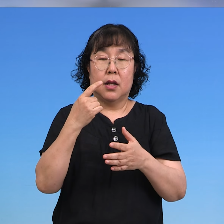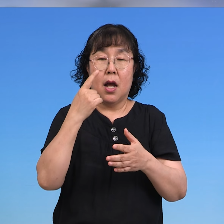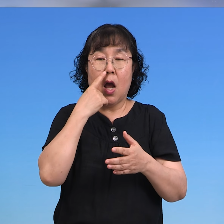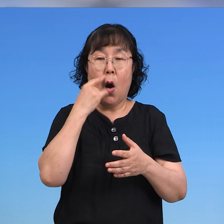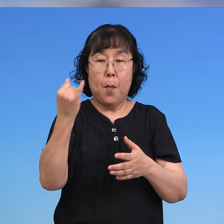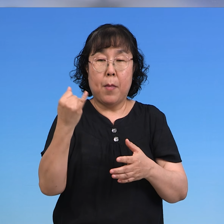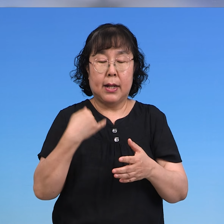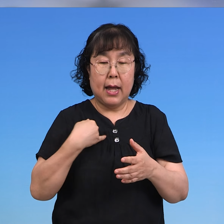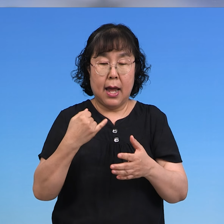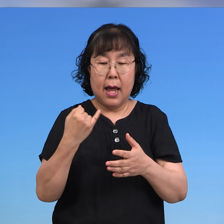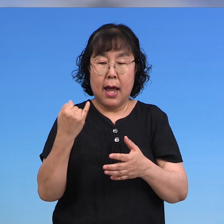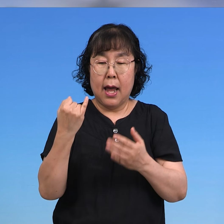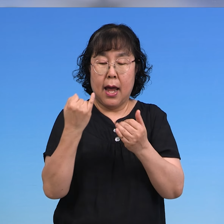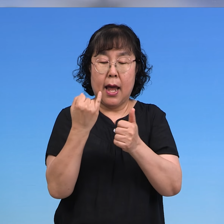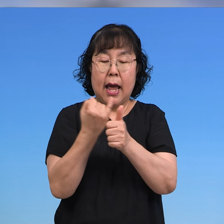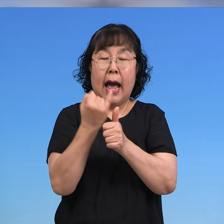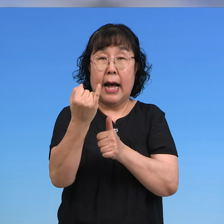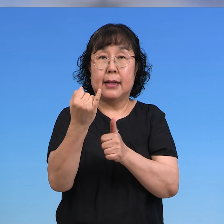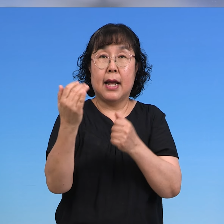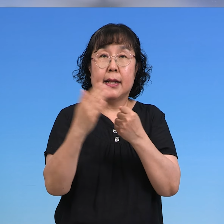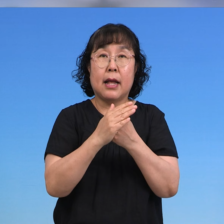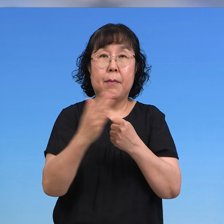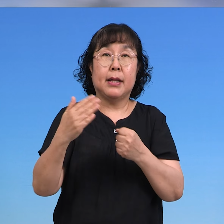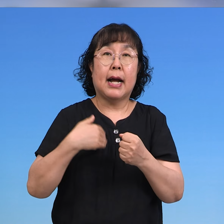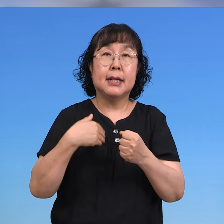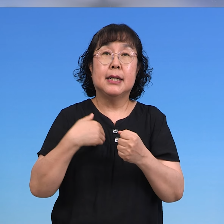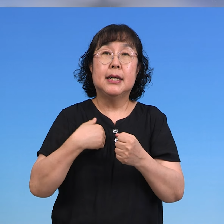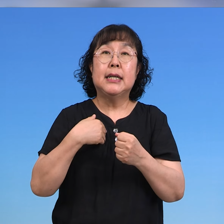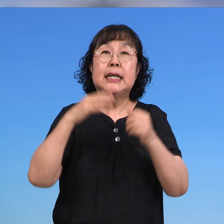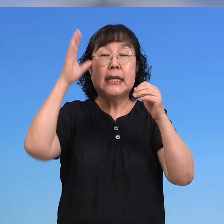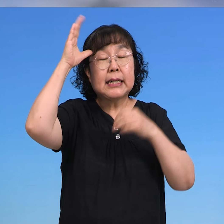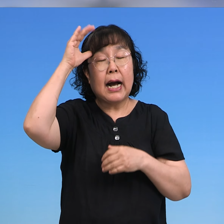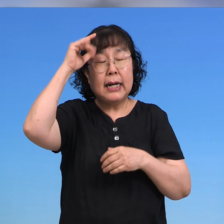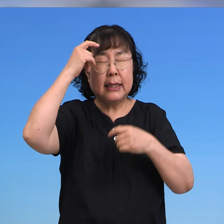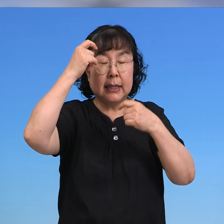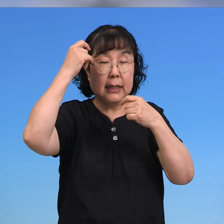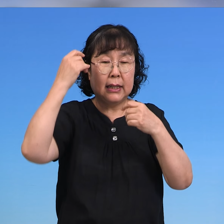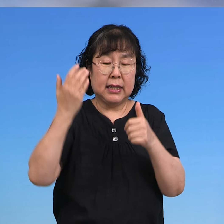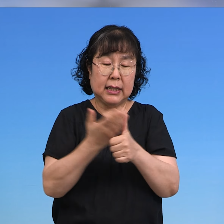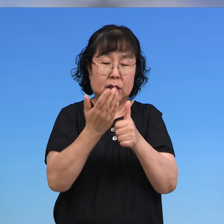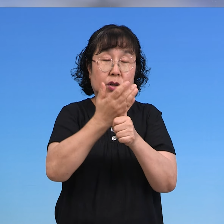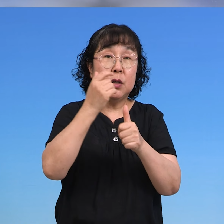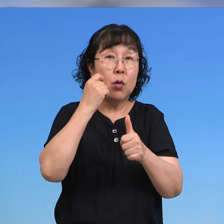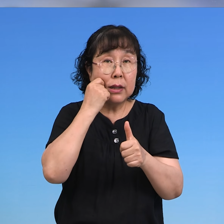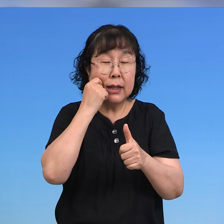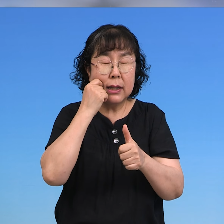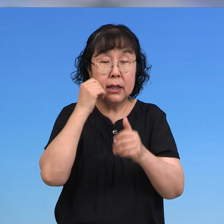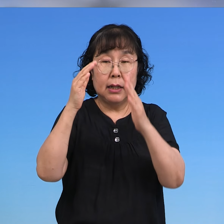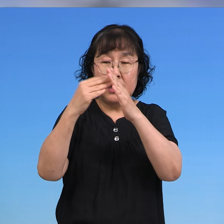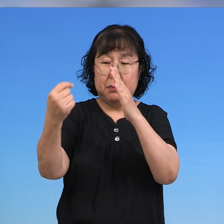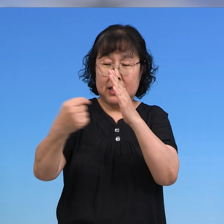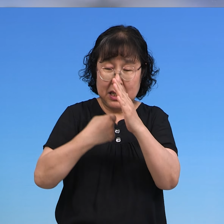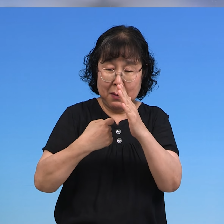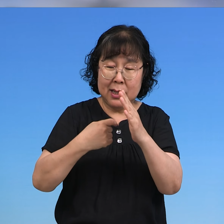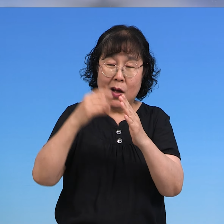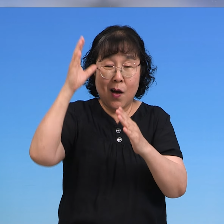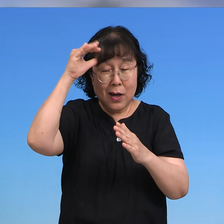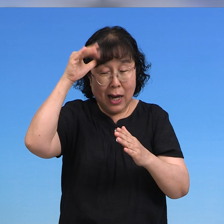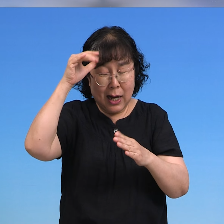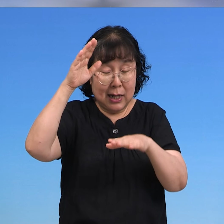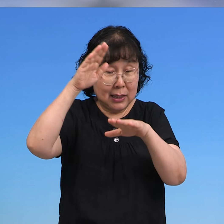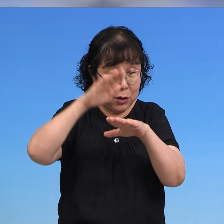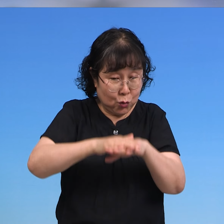한 여자는 내 아내, 그래서 이 두 여인 때문에 난 강아지를 못 키운다 했더니 이분이 그냥 강아지를 놓고 가셨어요.